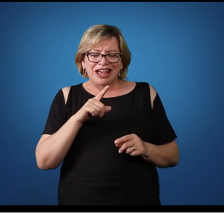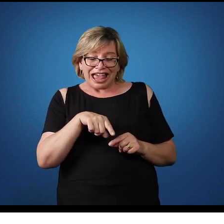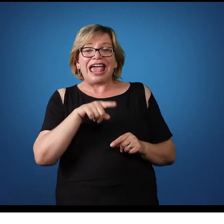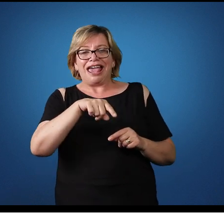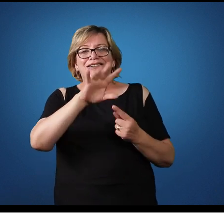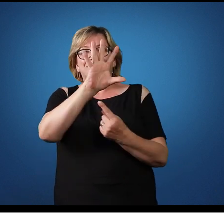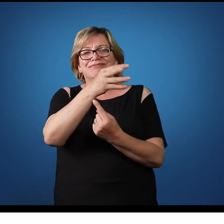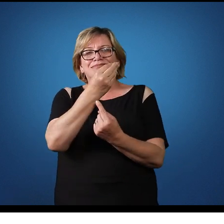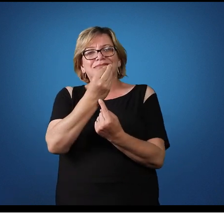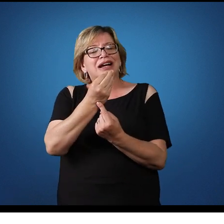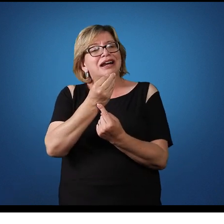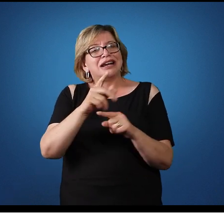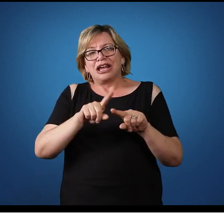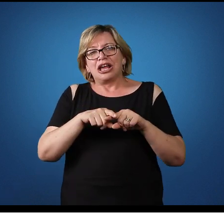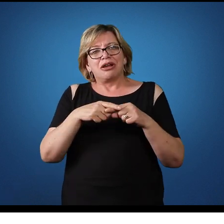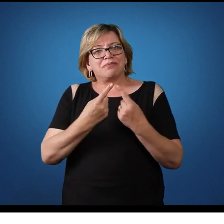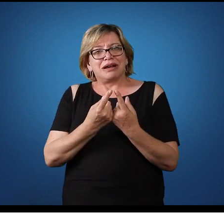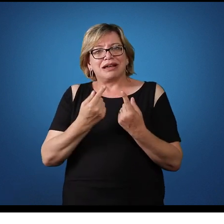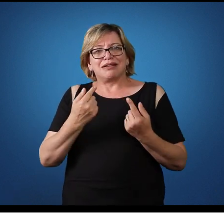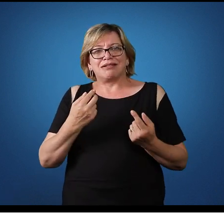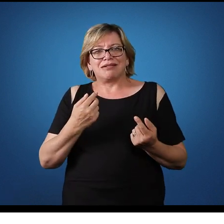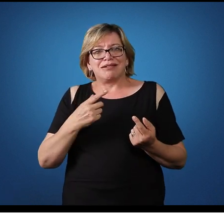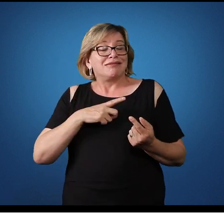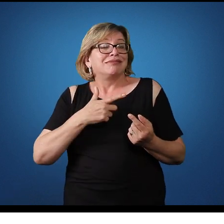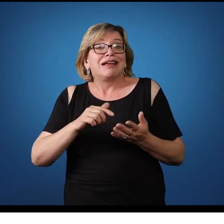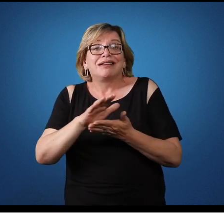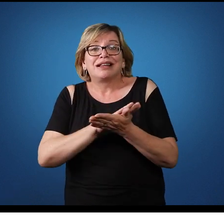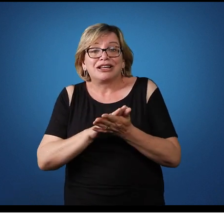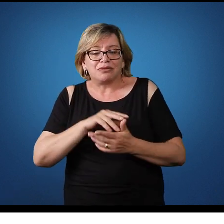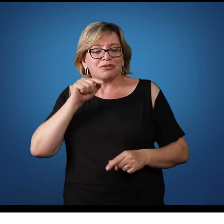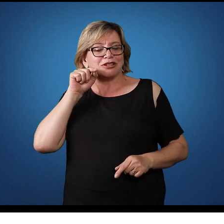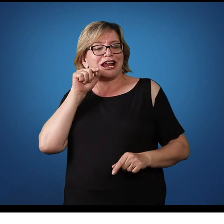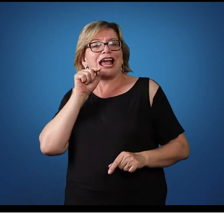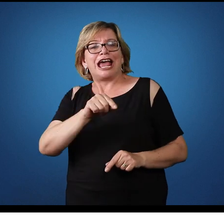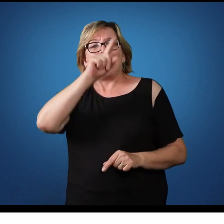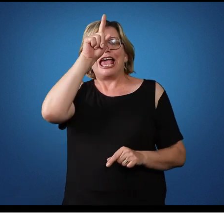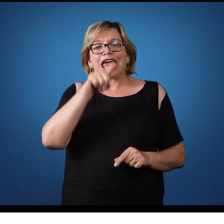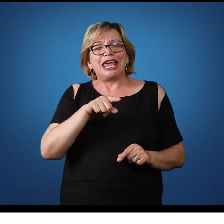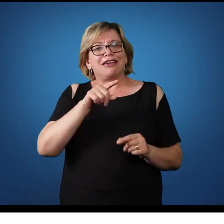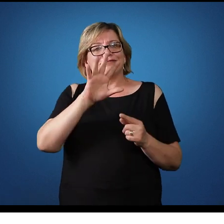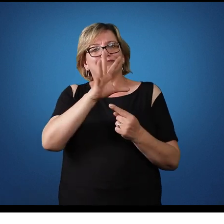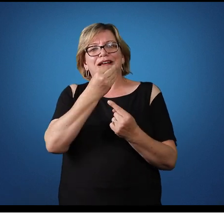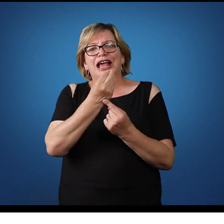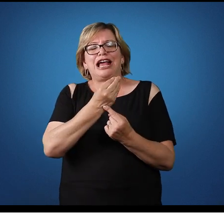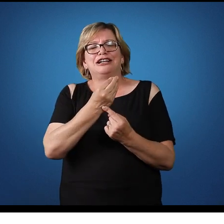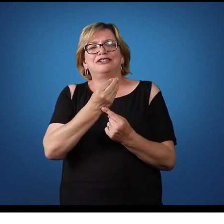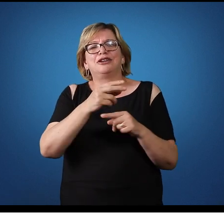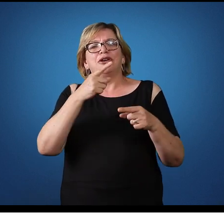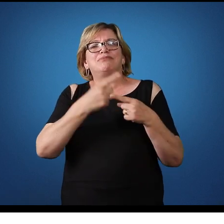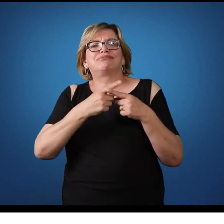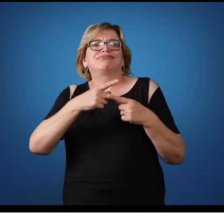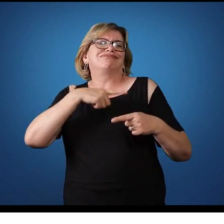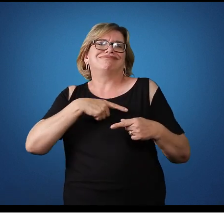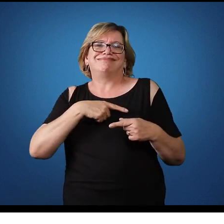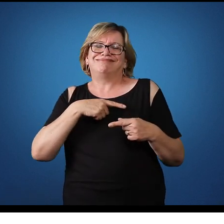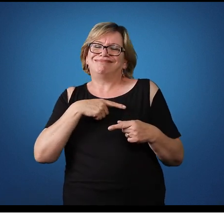arte, embora não haja nada que a gente possa apontar e dizer, bem, isto é o que faz disto